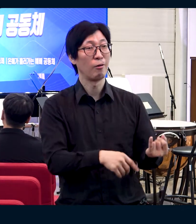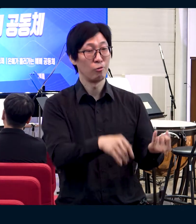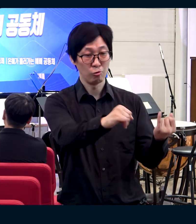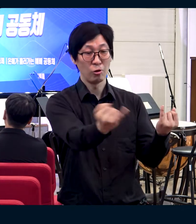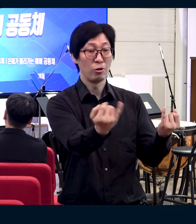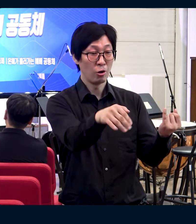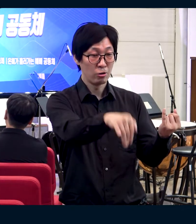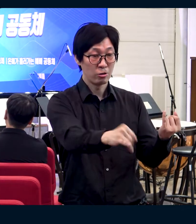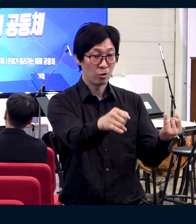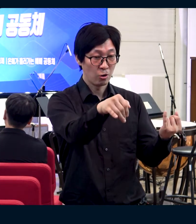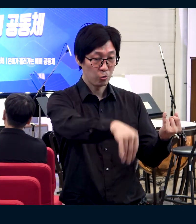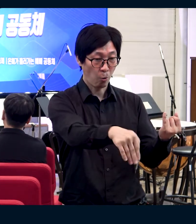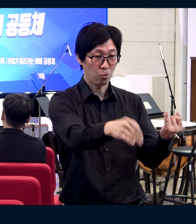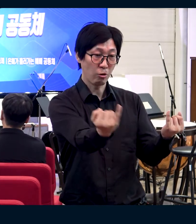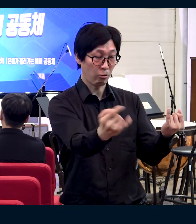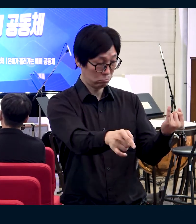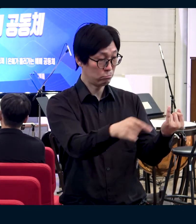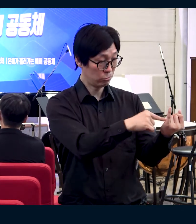생각합니다.